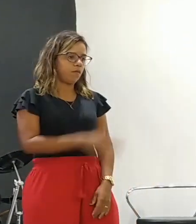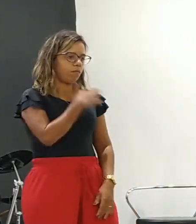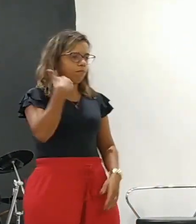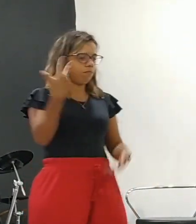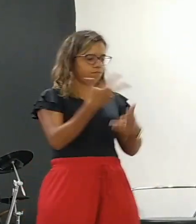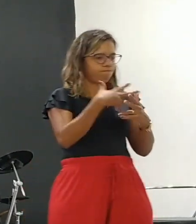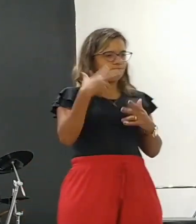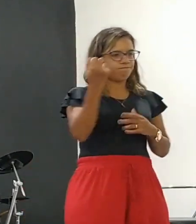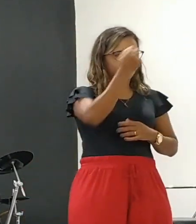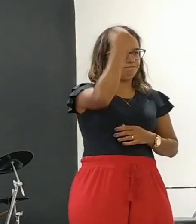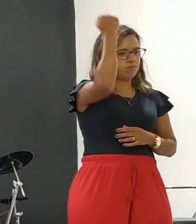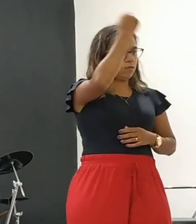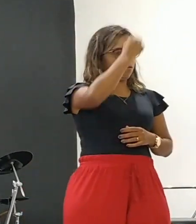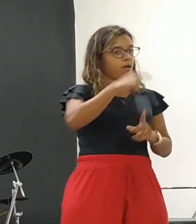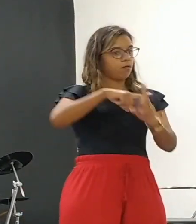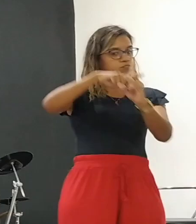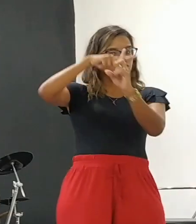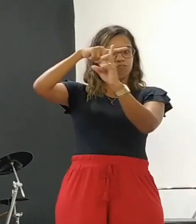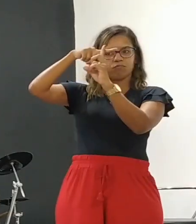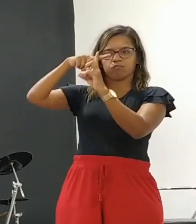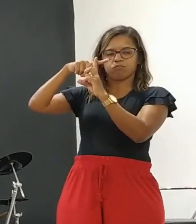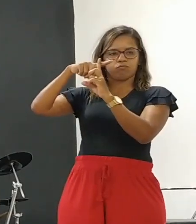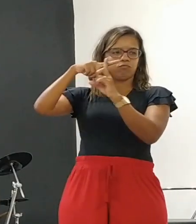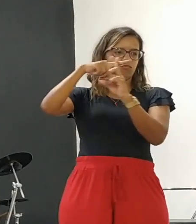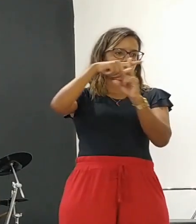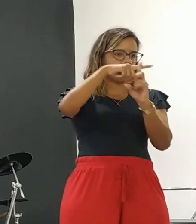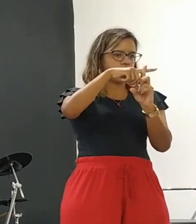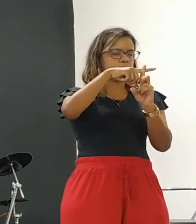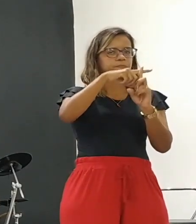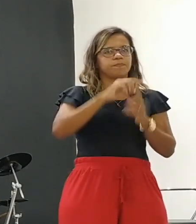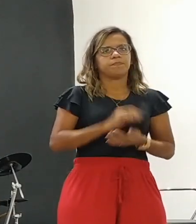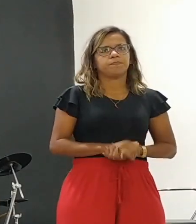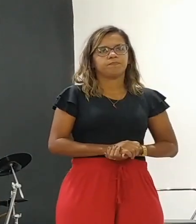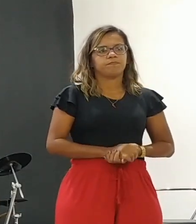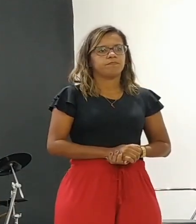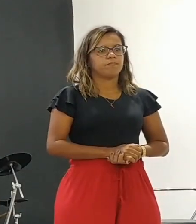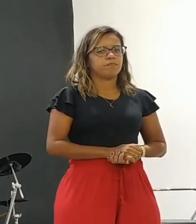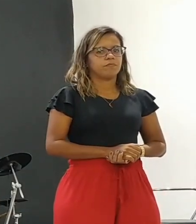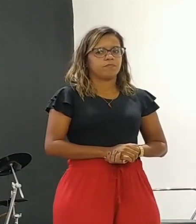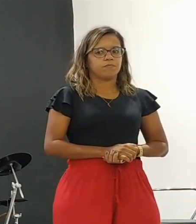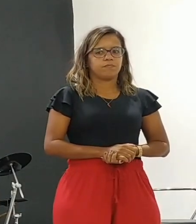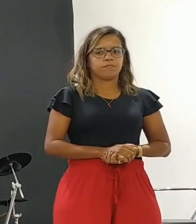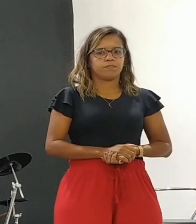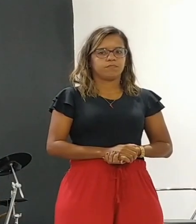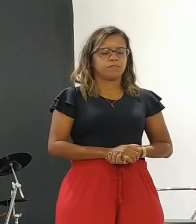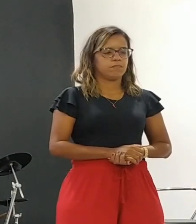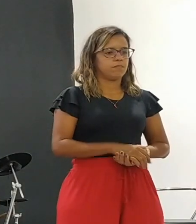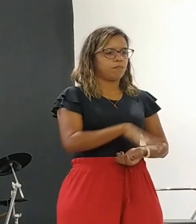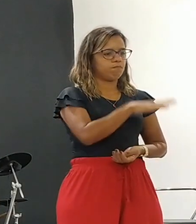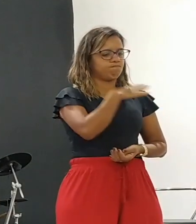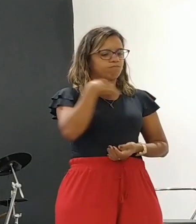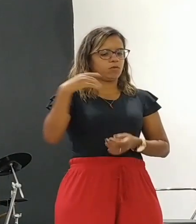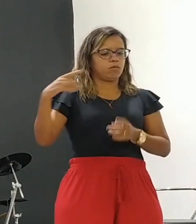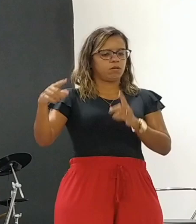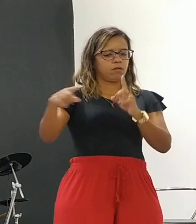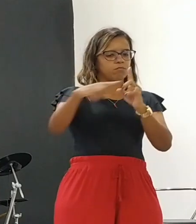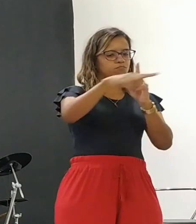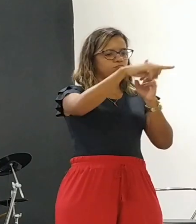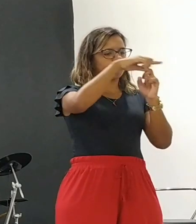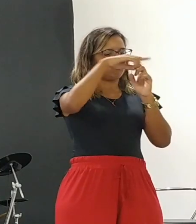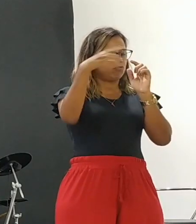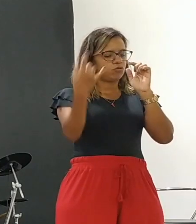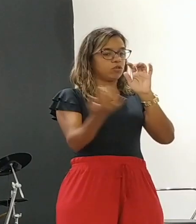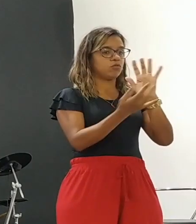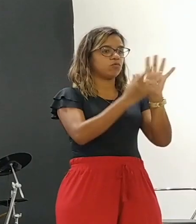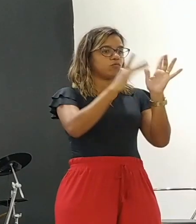vitória. Lá naquela cruz, irmão, a morte morreu. Amém? A morte morreu pregada naquela cruz. Jesus morreu para